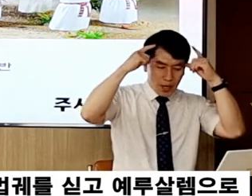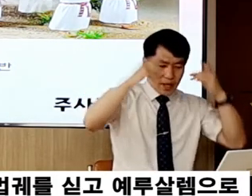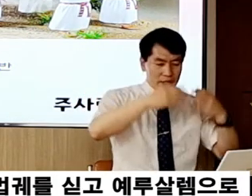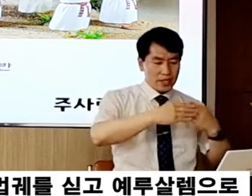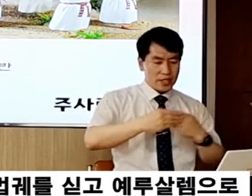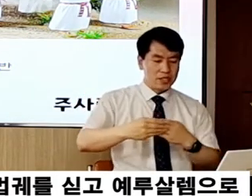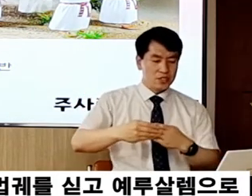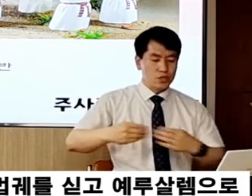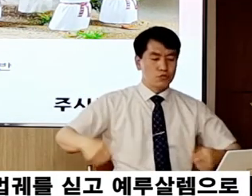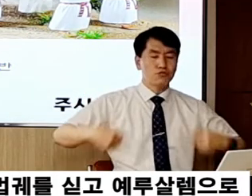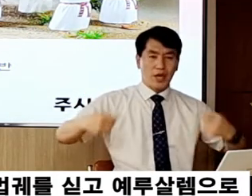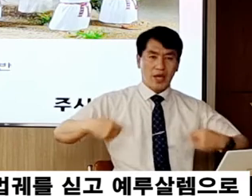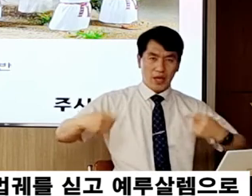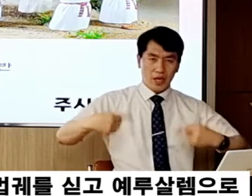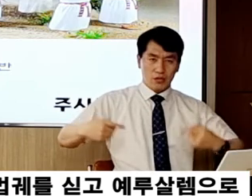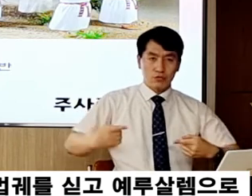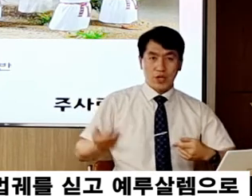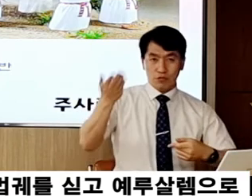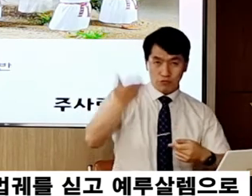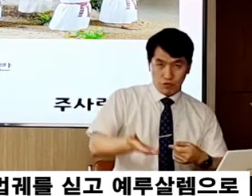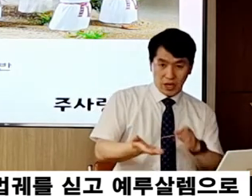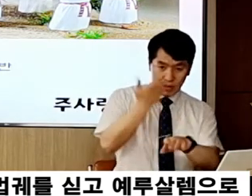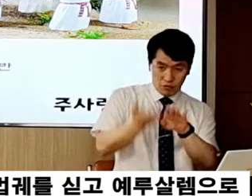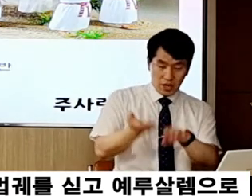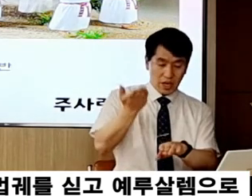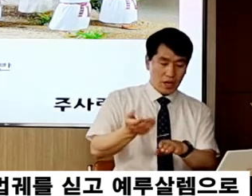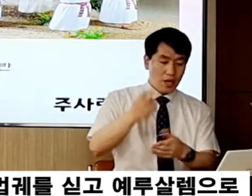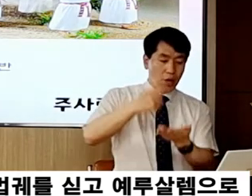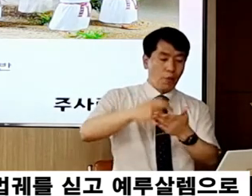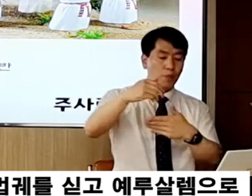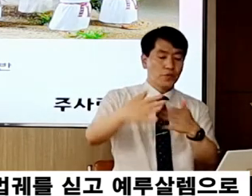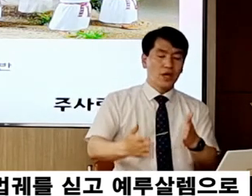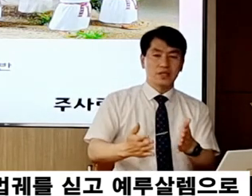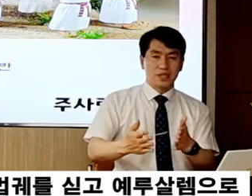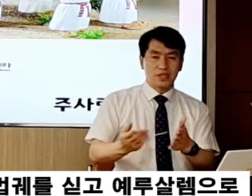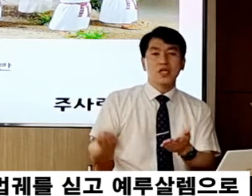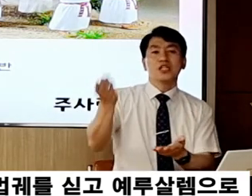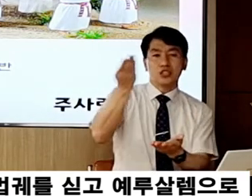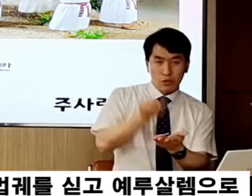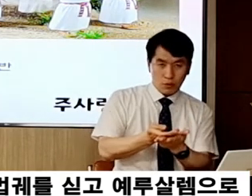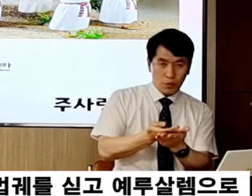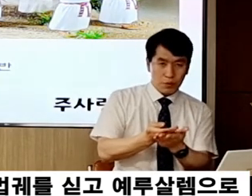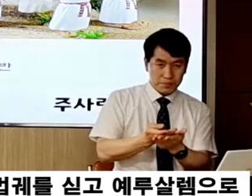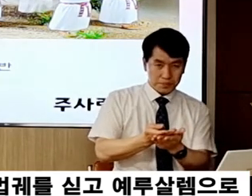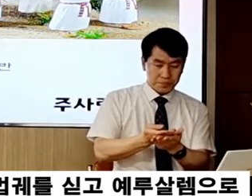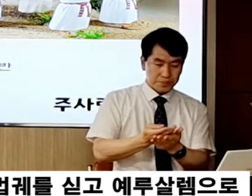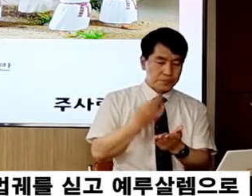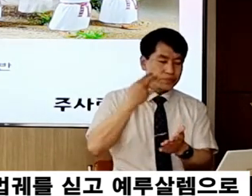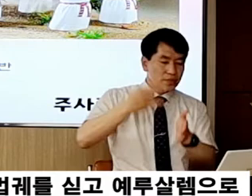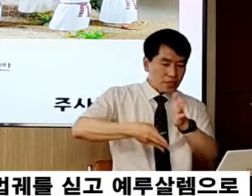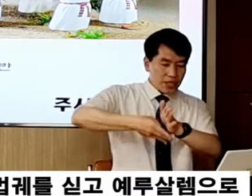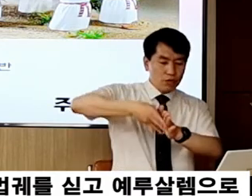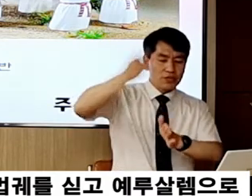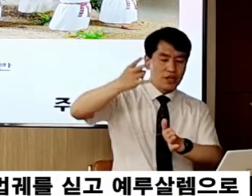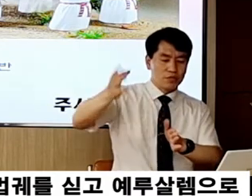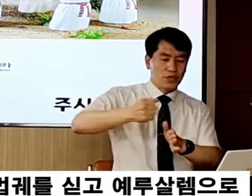소가 이끄는 수레 위에 법궤를 싣고 예루살렘으로